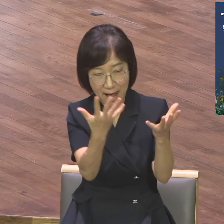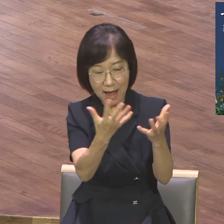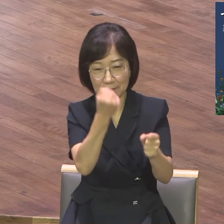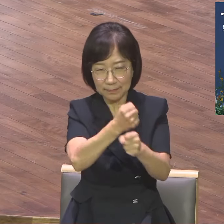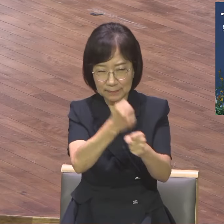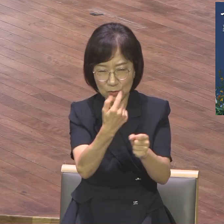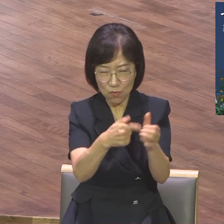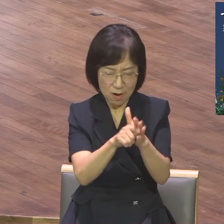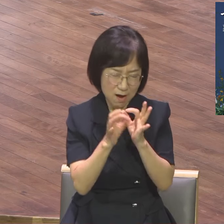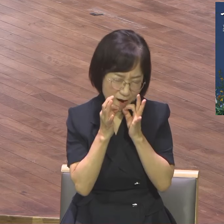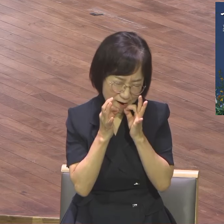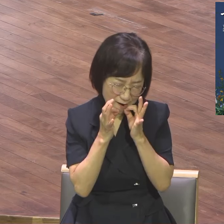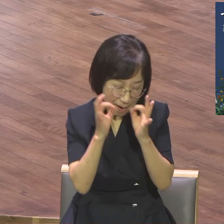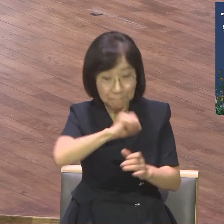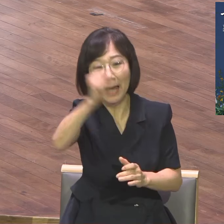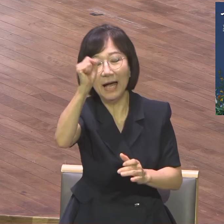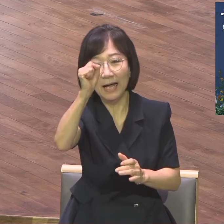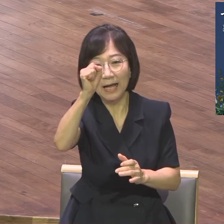만들어 버렸어.